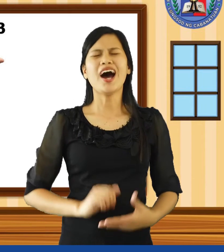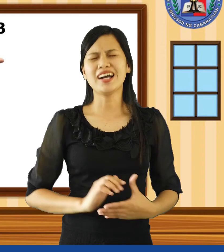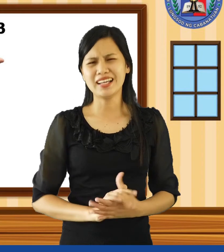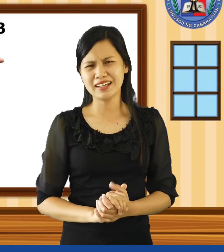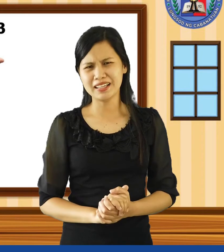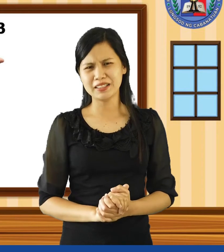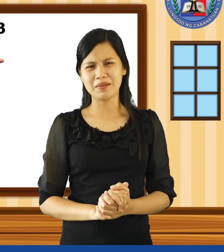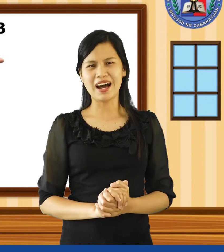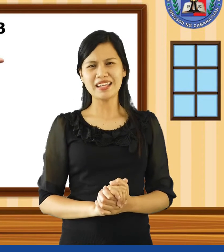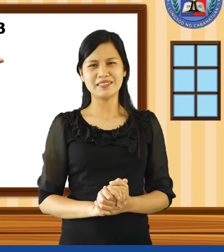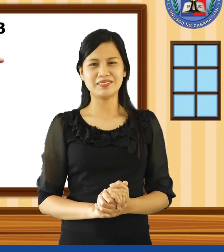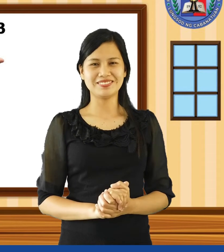Ang galing-galing naman.